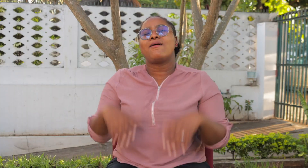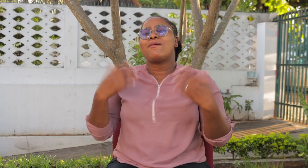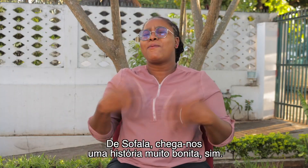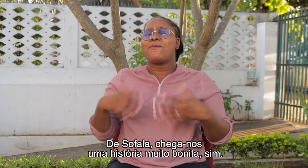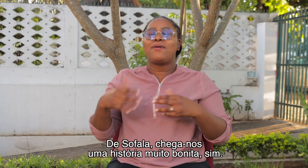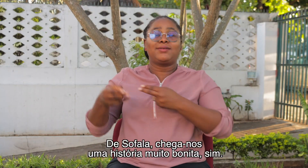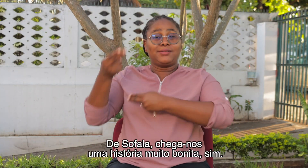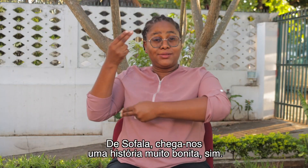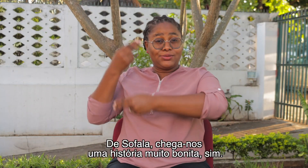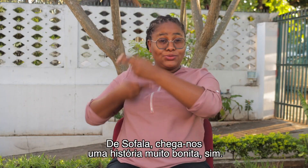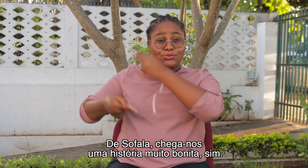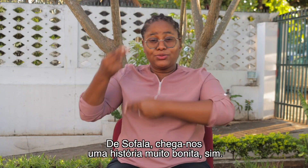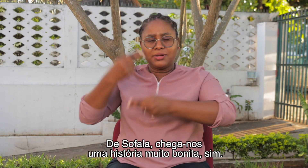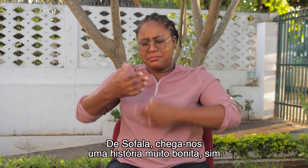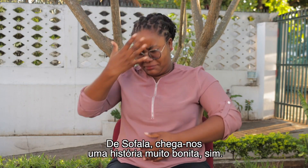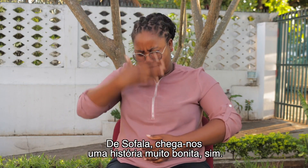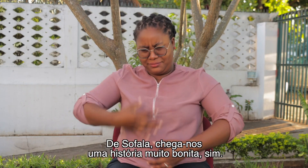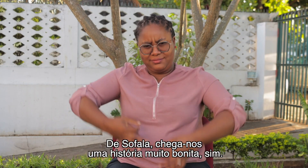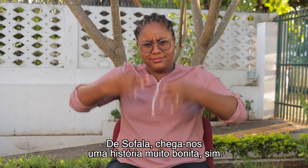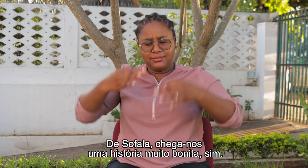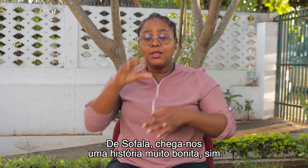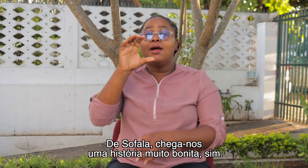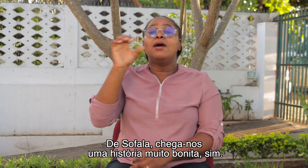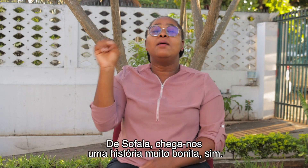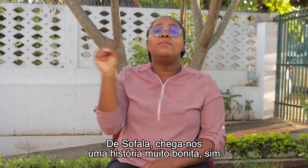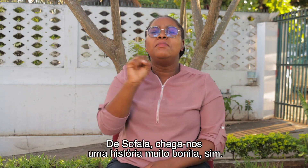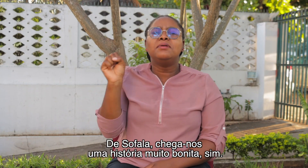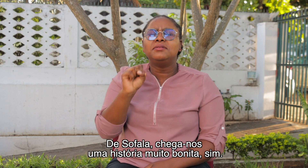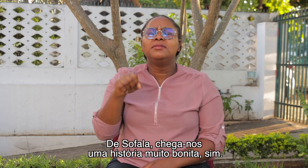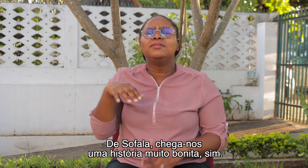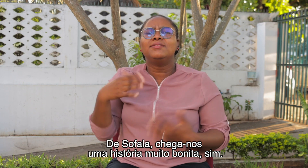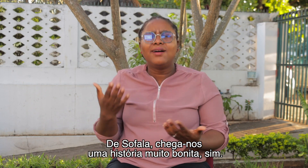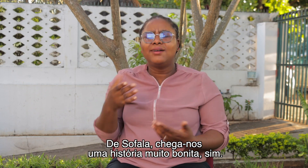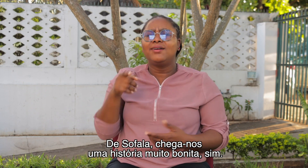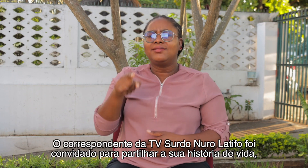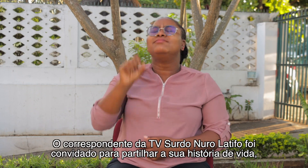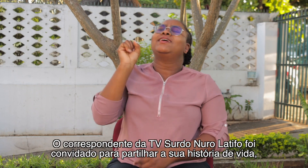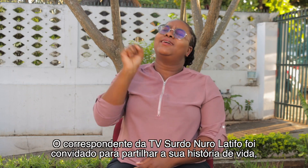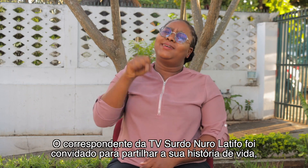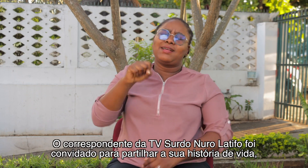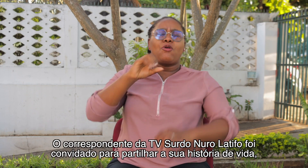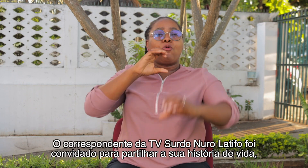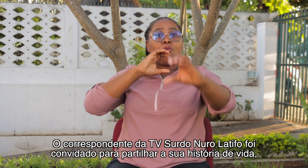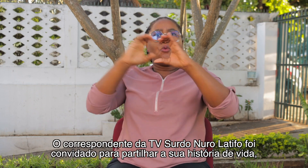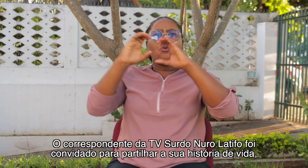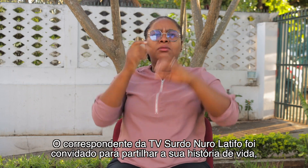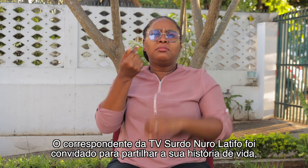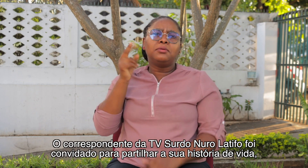De sua fala, chega-nos uma história muito bonita. Sim, o correspondente da TV Surdo, Nuro